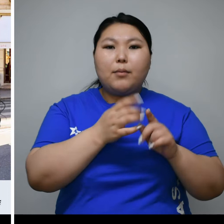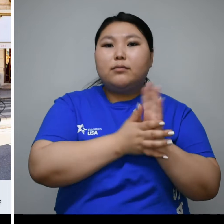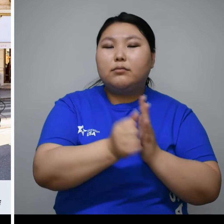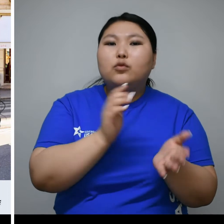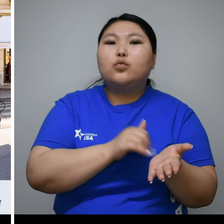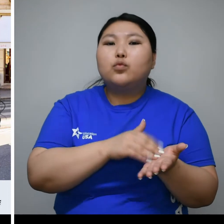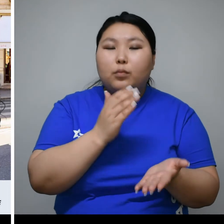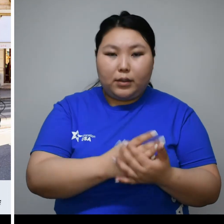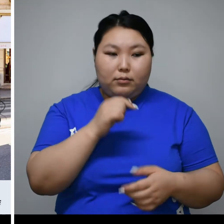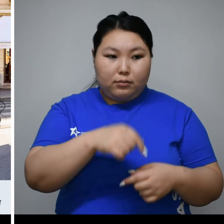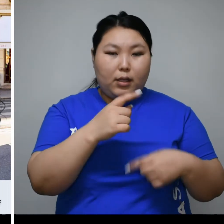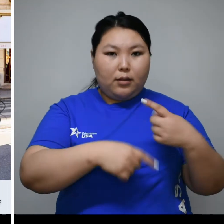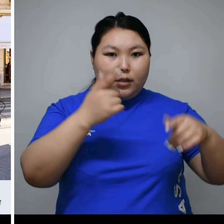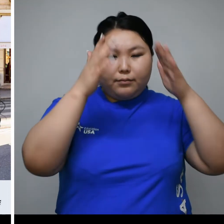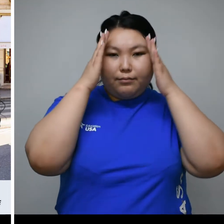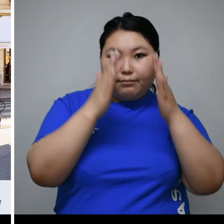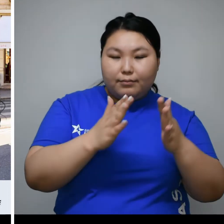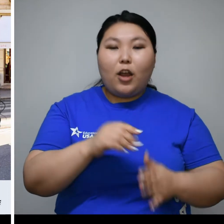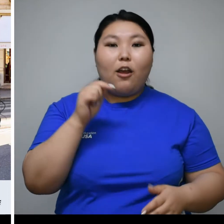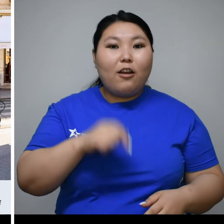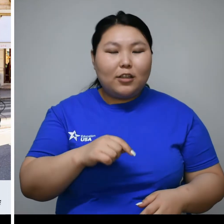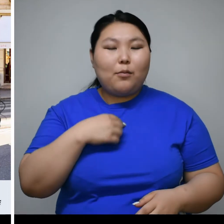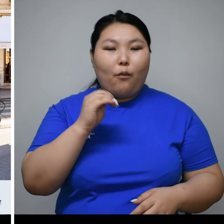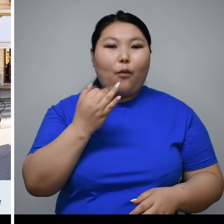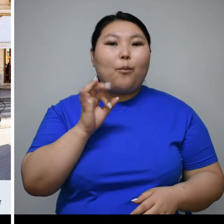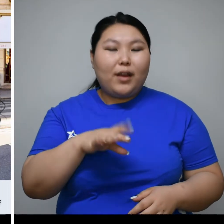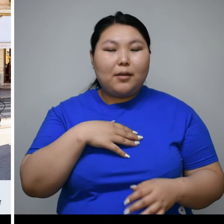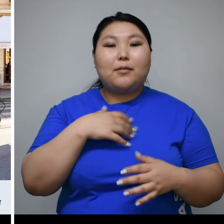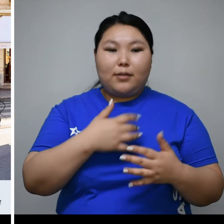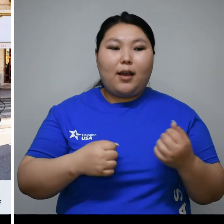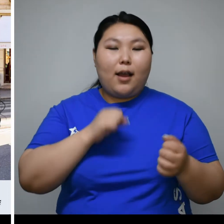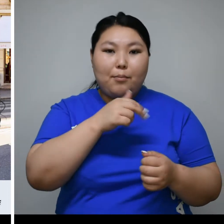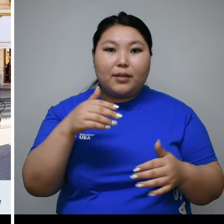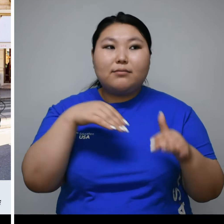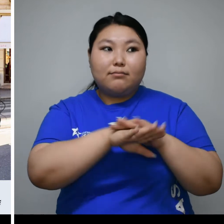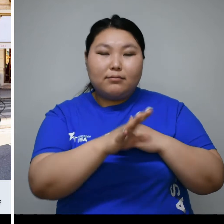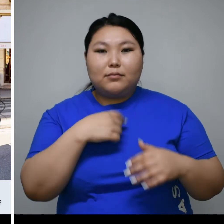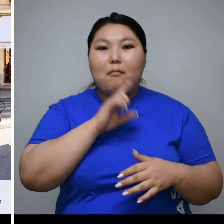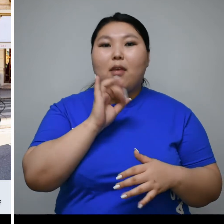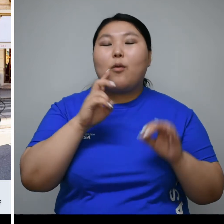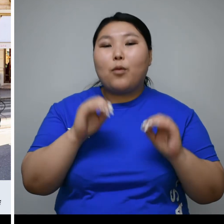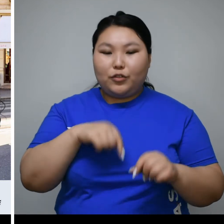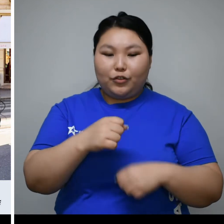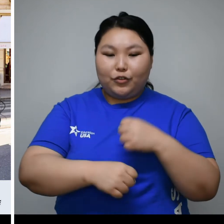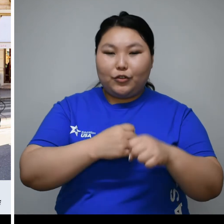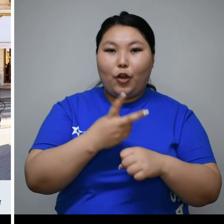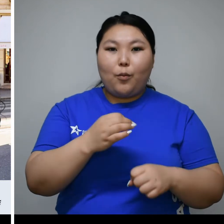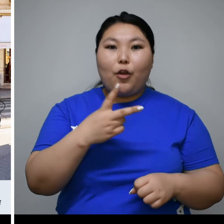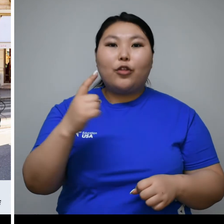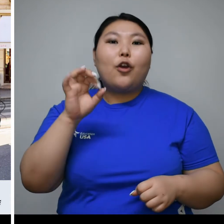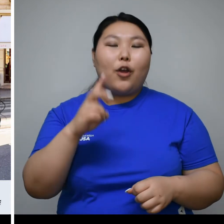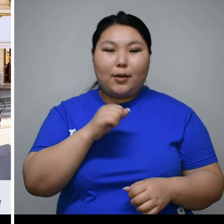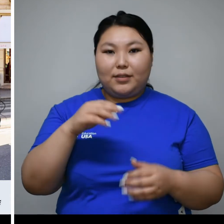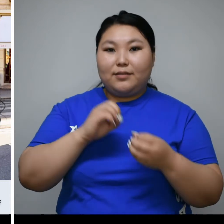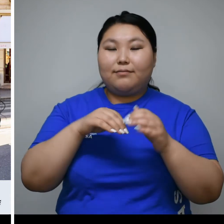ур чадвар дутагдаад байна? Тэрэн дээрээ яг ингээд төвлөрөөд одоо би Fulbright-д аплай хийхэд бэлэн болжээ гэдэг. Одоо энэ жилдээ